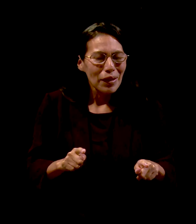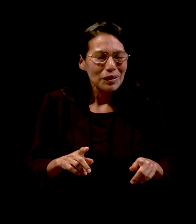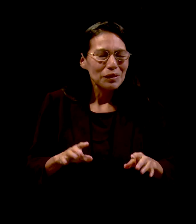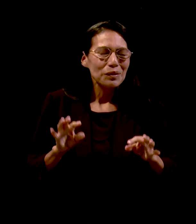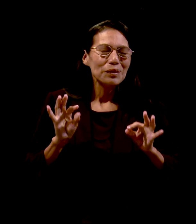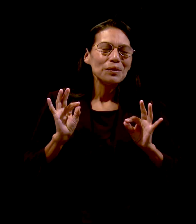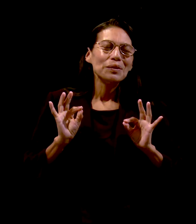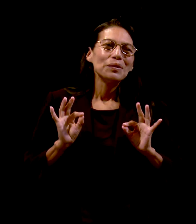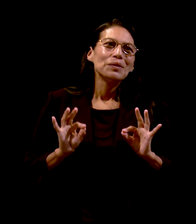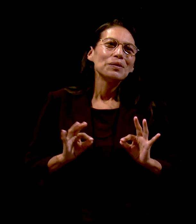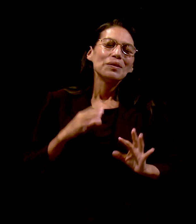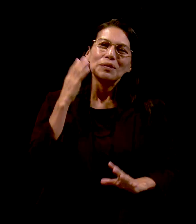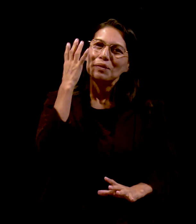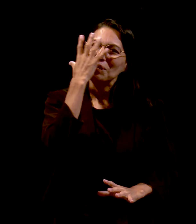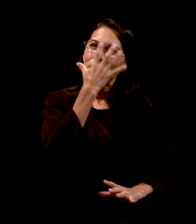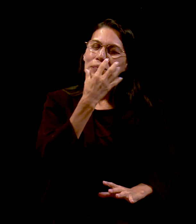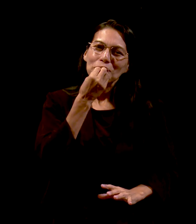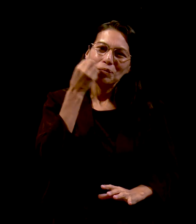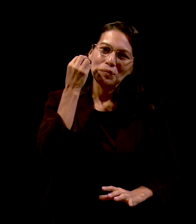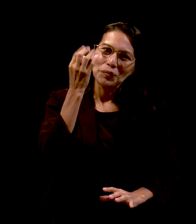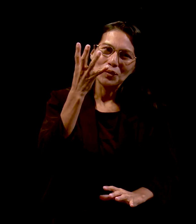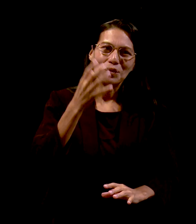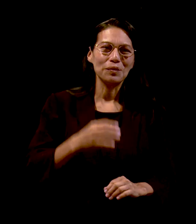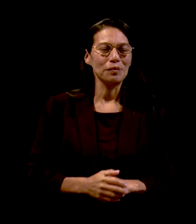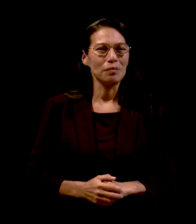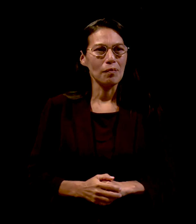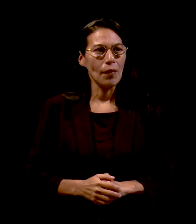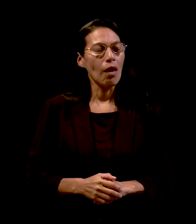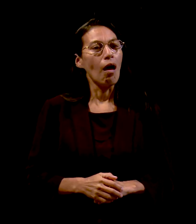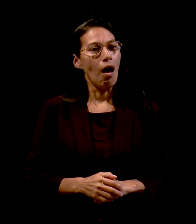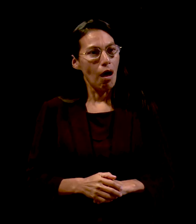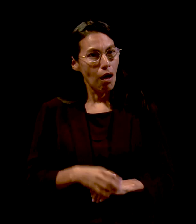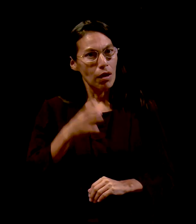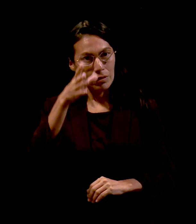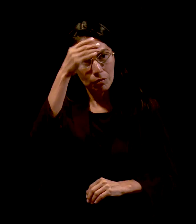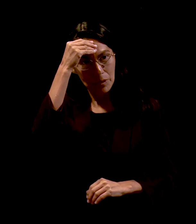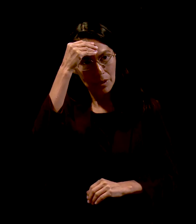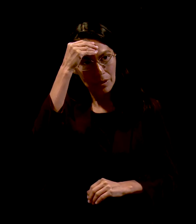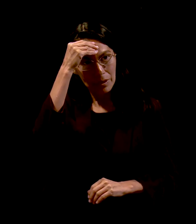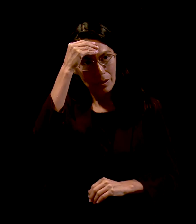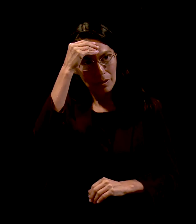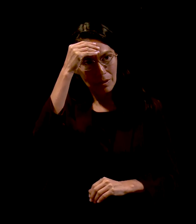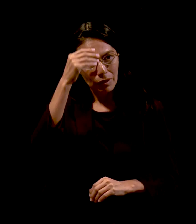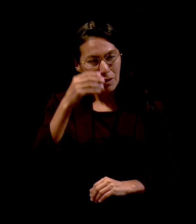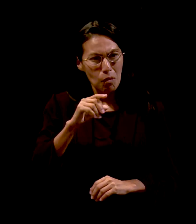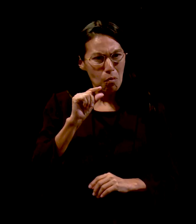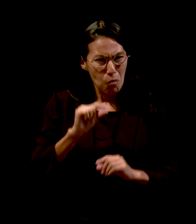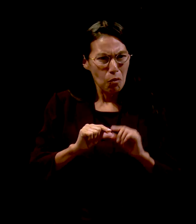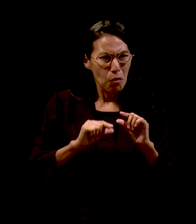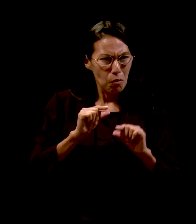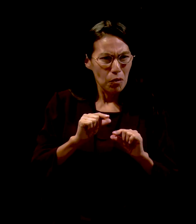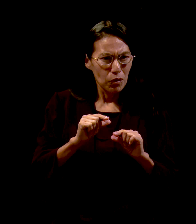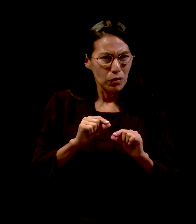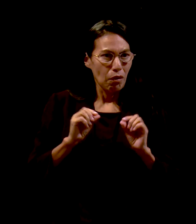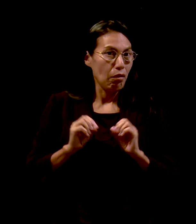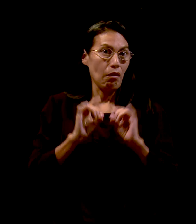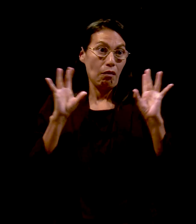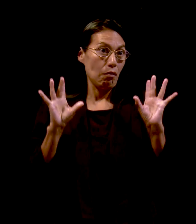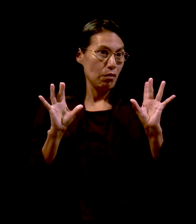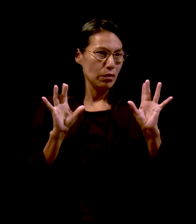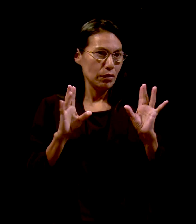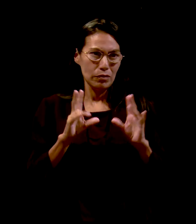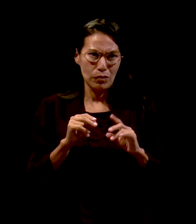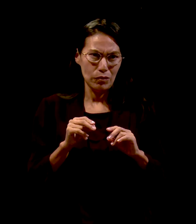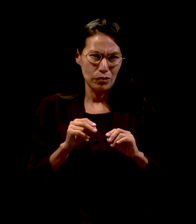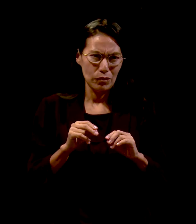usted esto se aprende si es algo que surge naturalmente de uno sino que